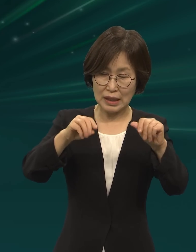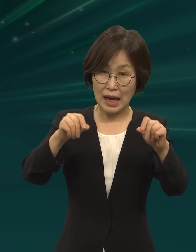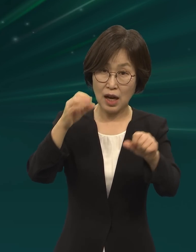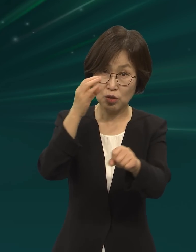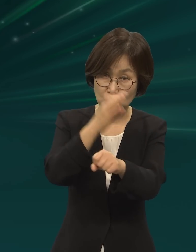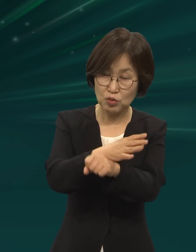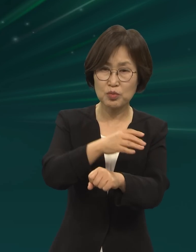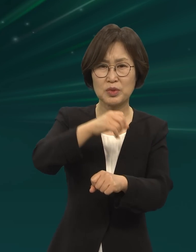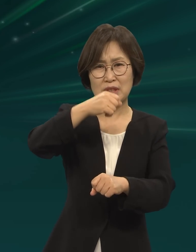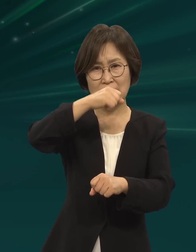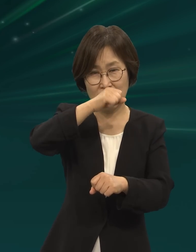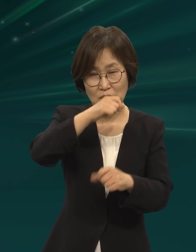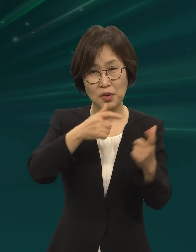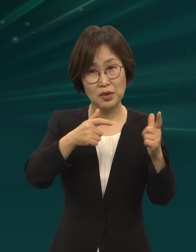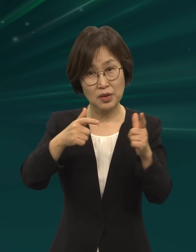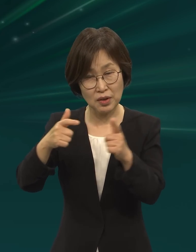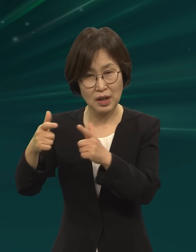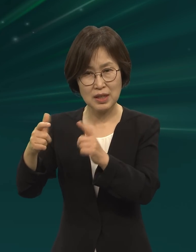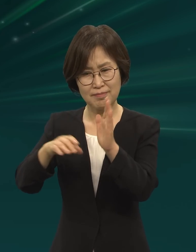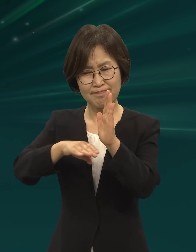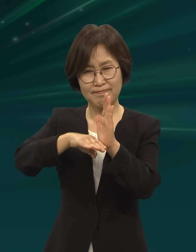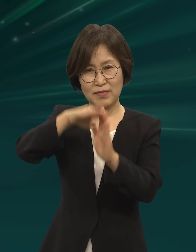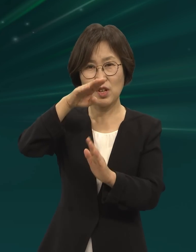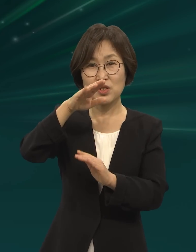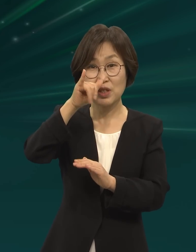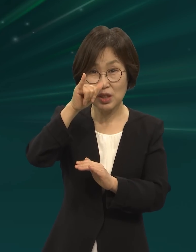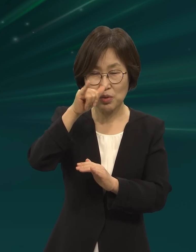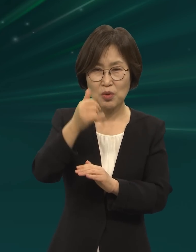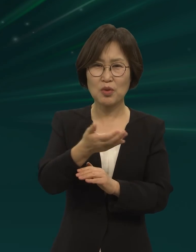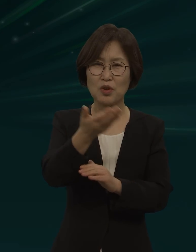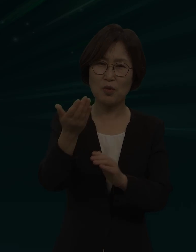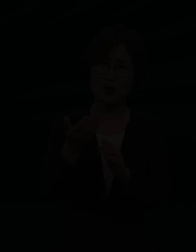구입 재정이 채워질 수 있도록 여러분 기도하면 좋겠습니다.